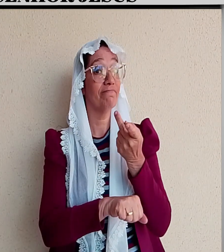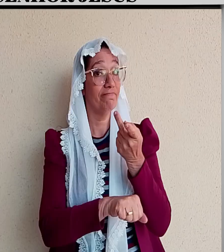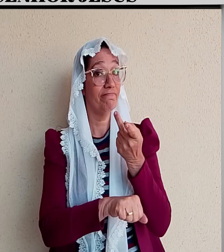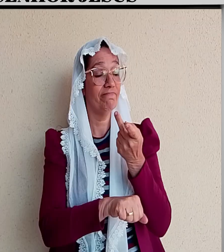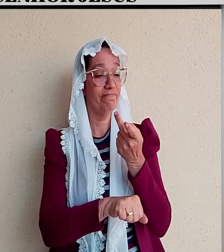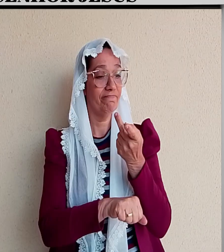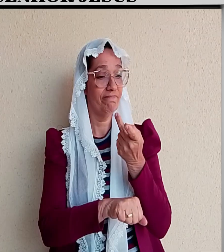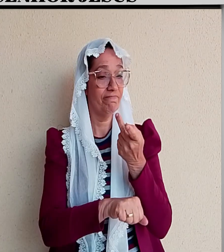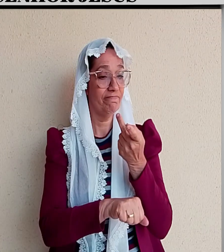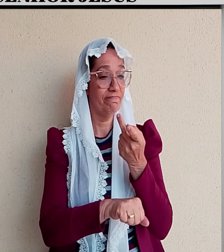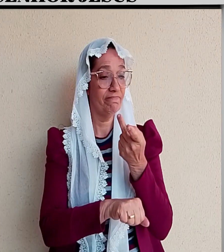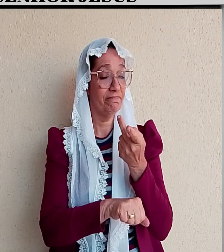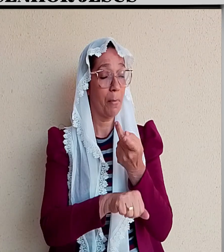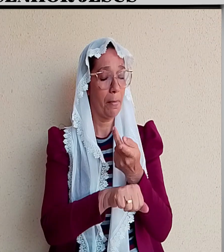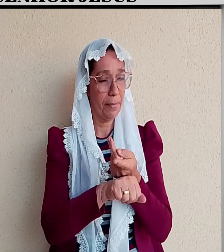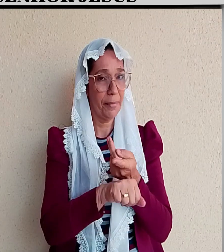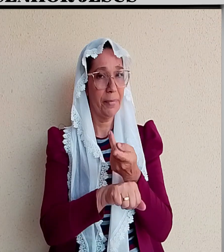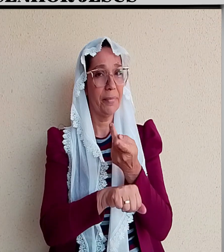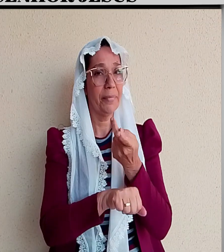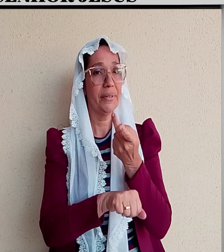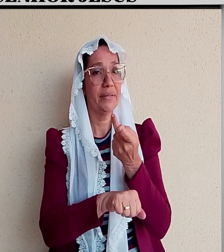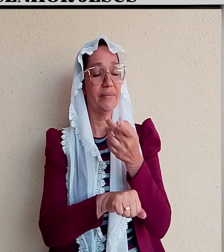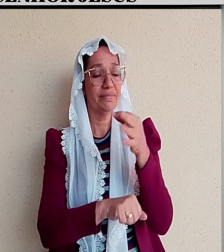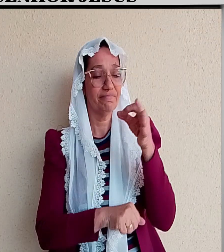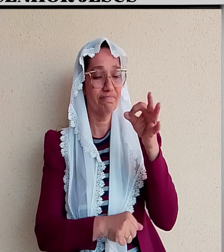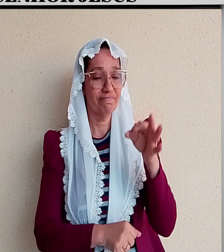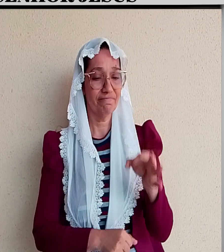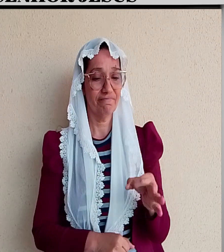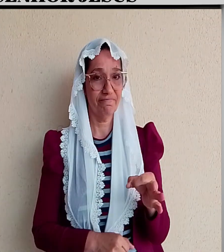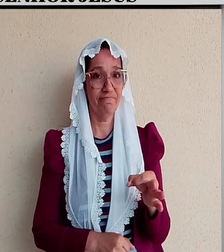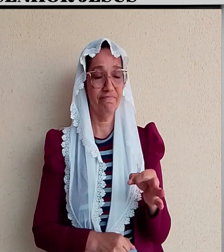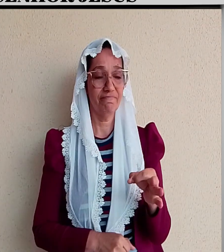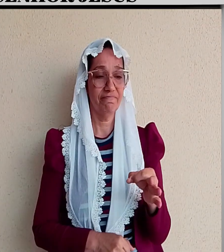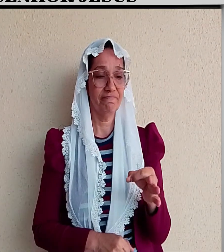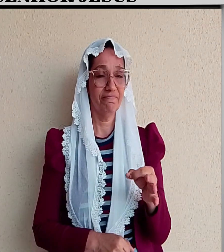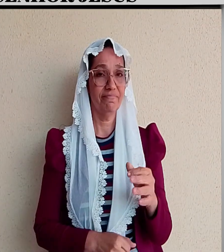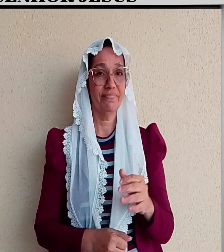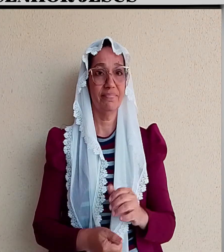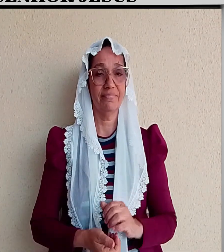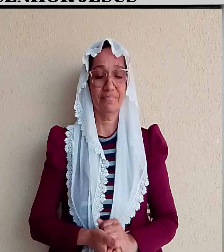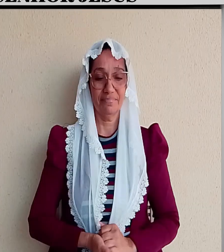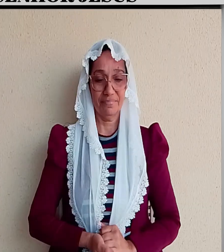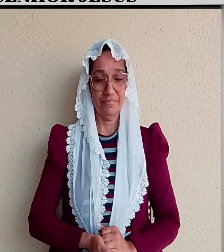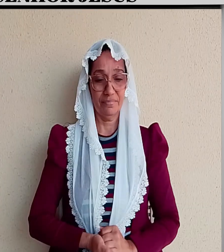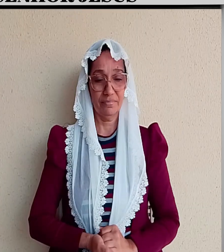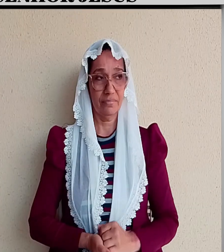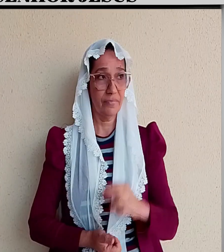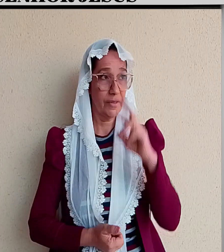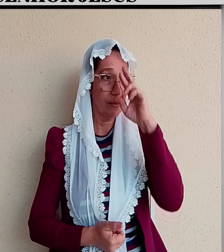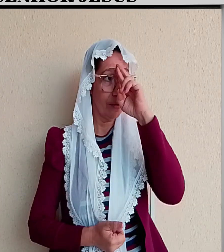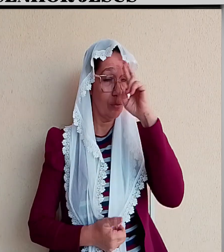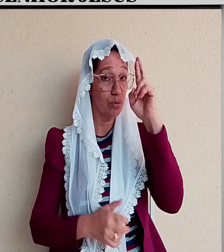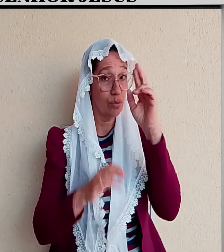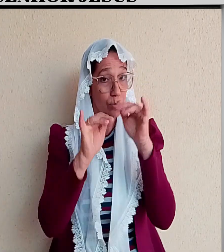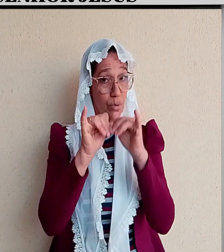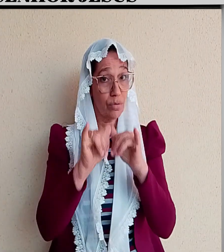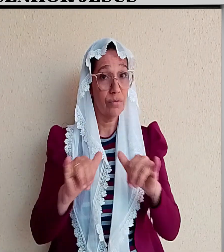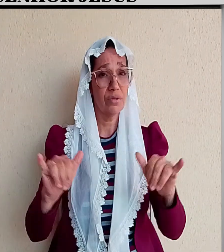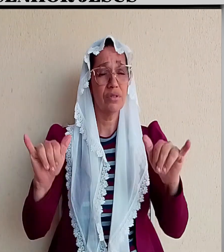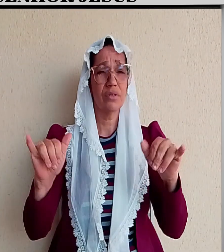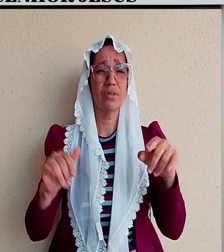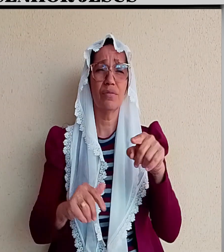Olha o tamanho da justiça do Pai, glória a Jesus. O Senhor te diz, quer ser justo, quer continuar na minha